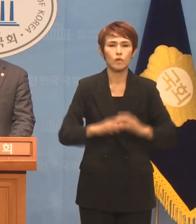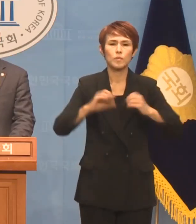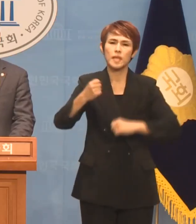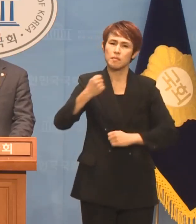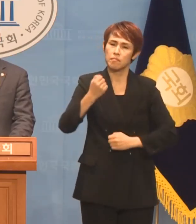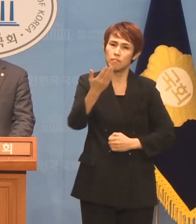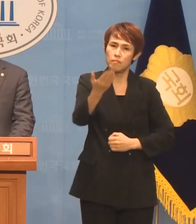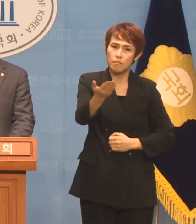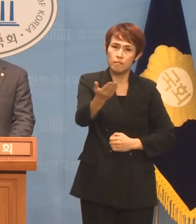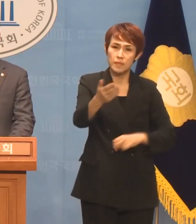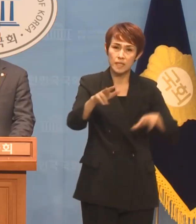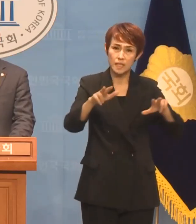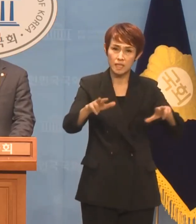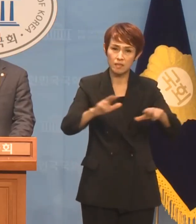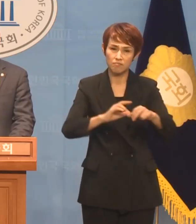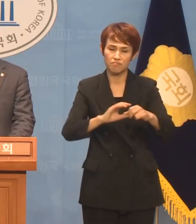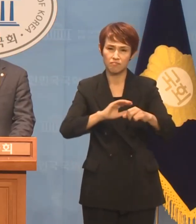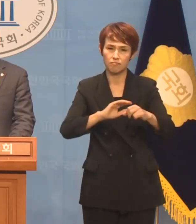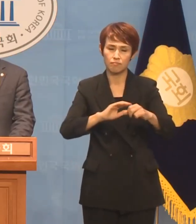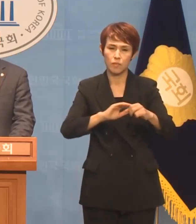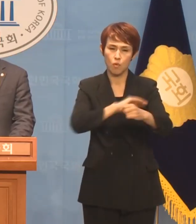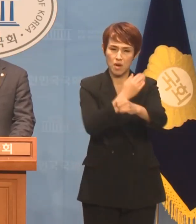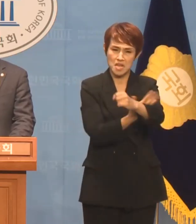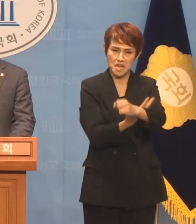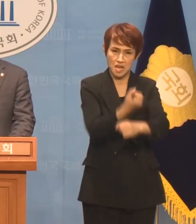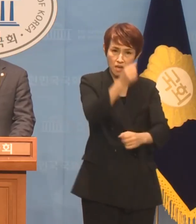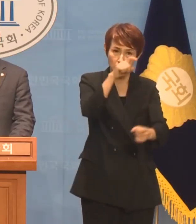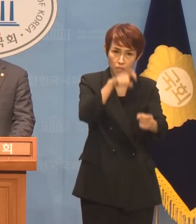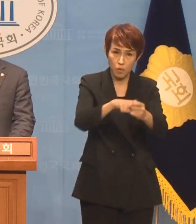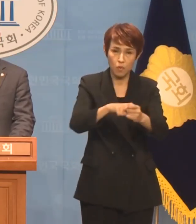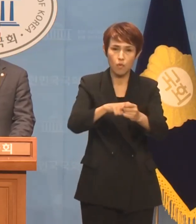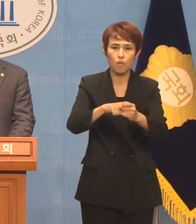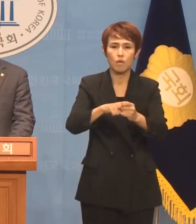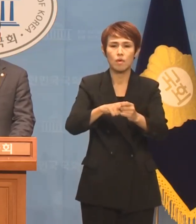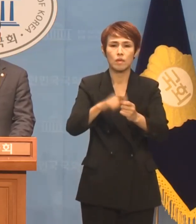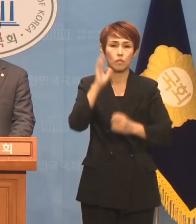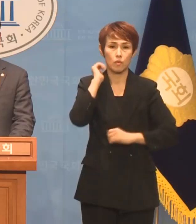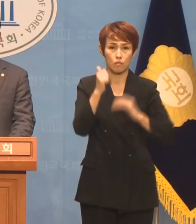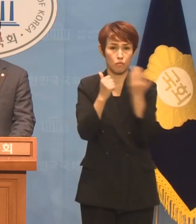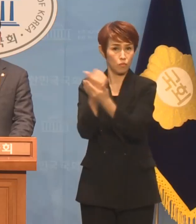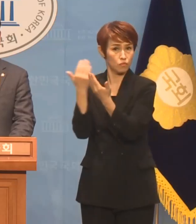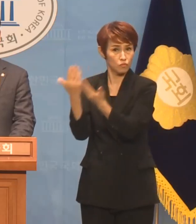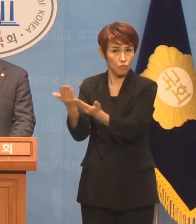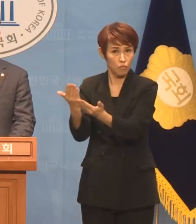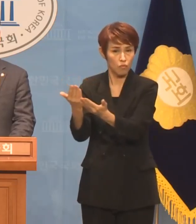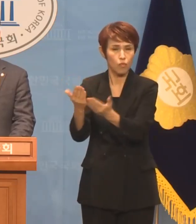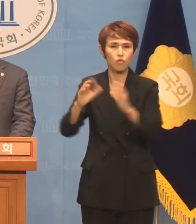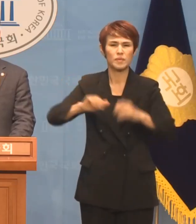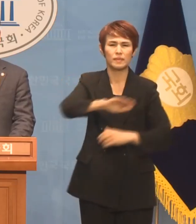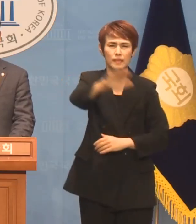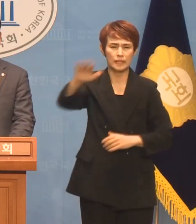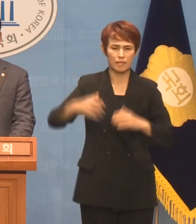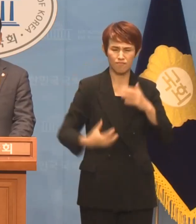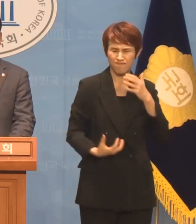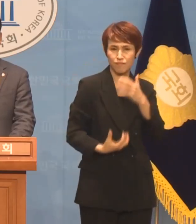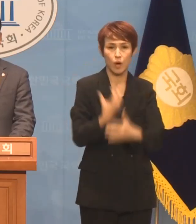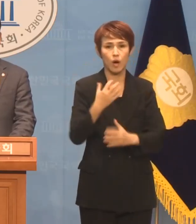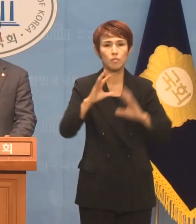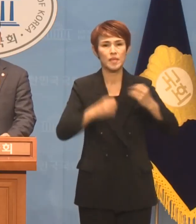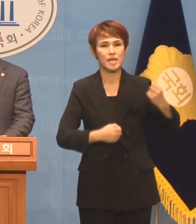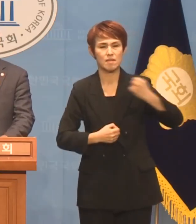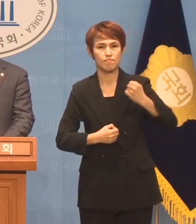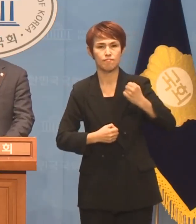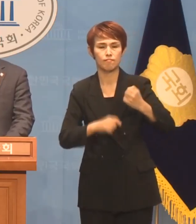국민의힘이 당장의 기득권을 지키기 위해 끝까지 내란 수계를 비호한다면 국민의 분노가 국민의힘을